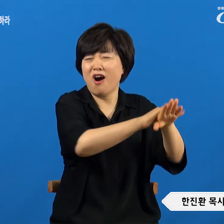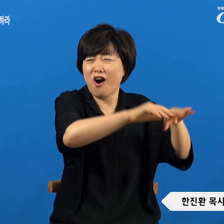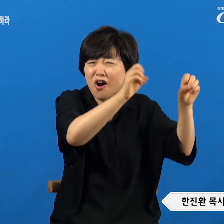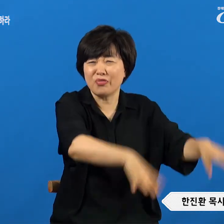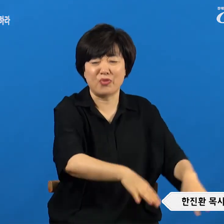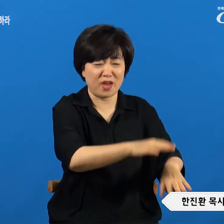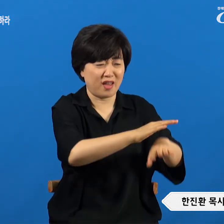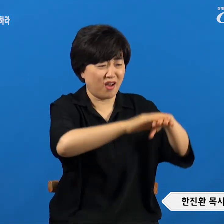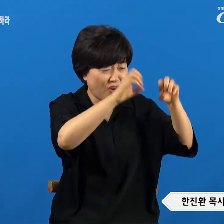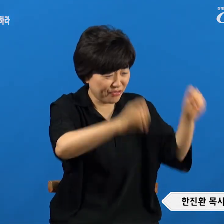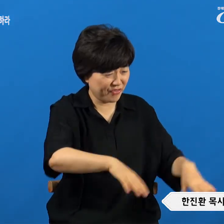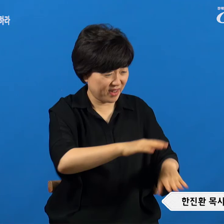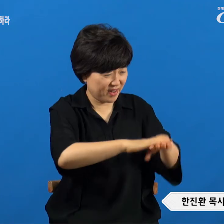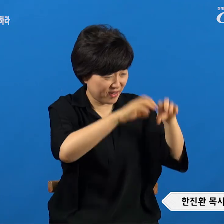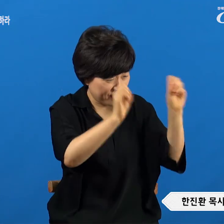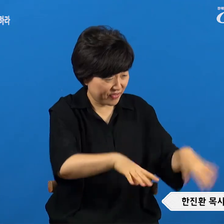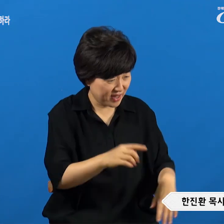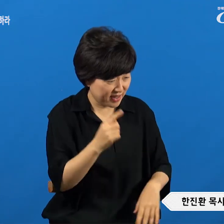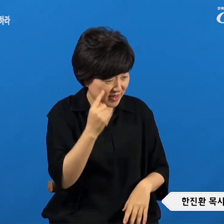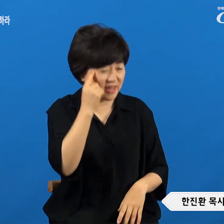헛된 것을 깨닫게 합니다.